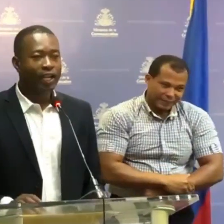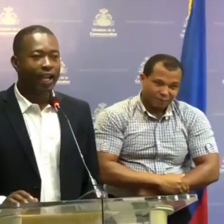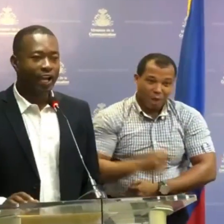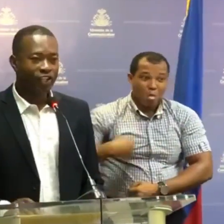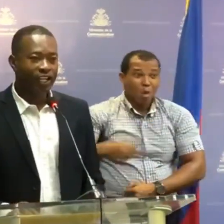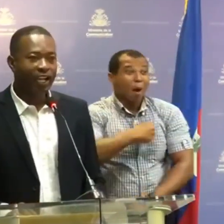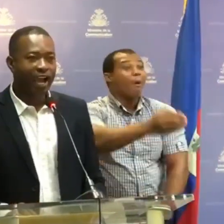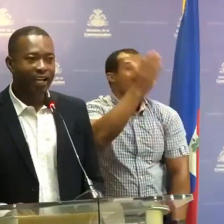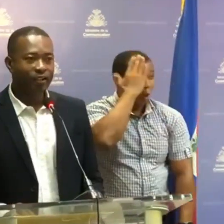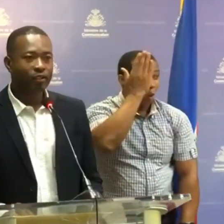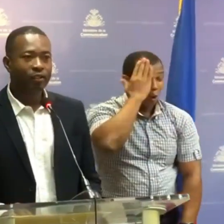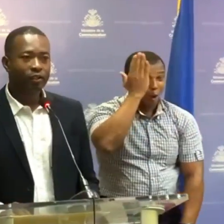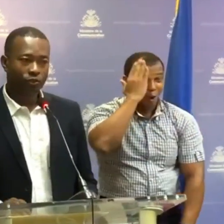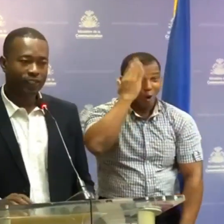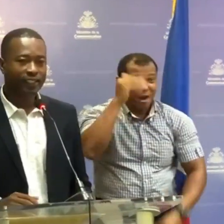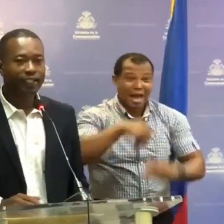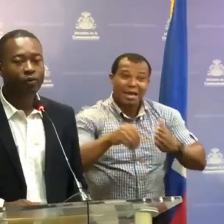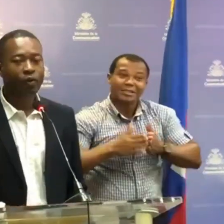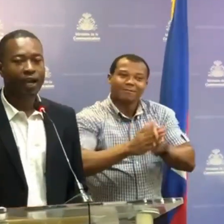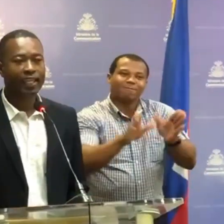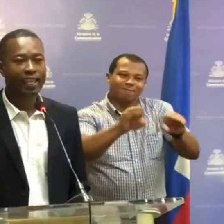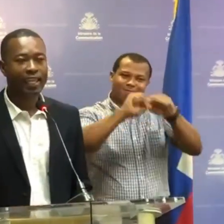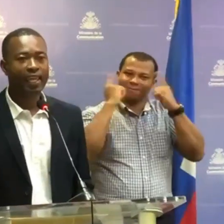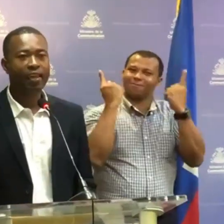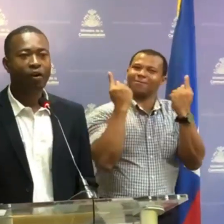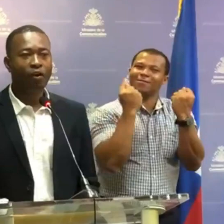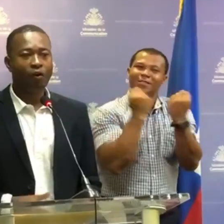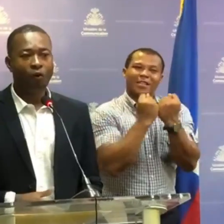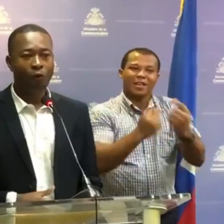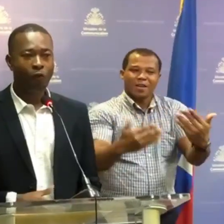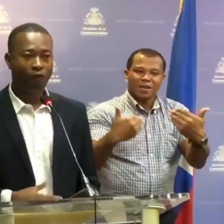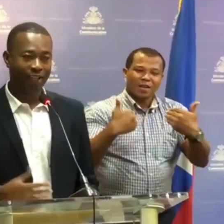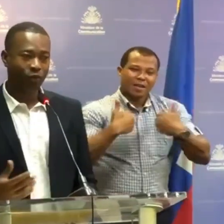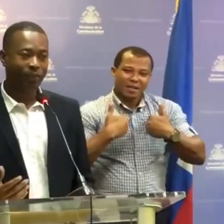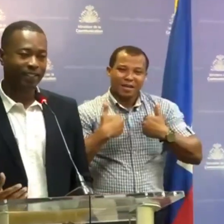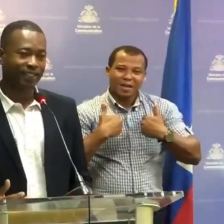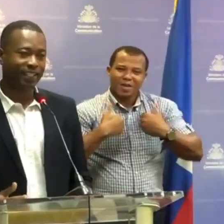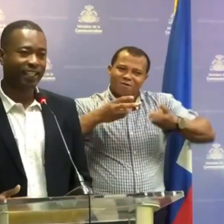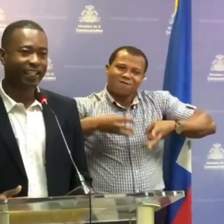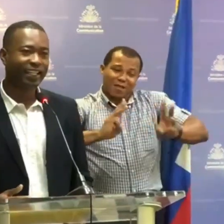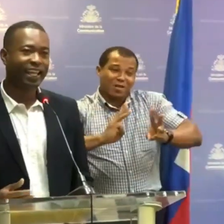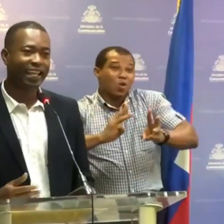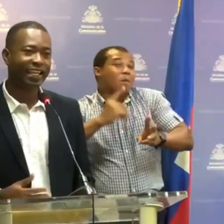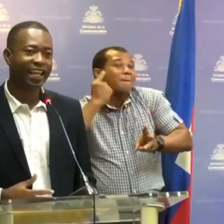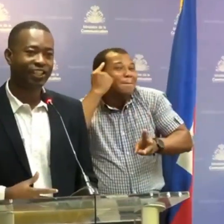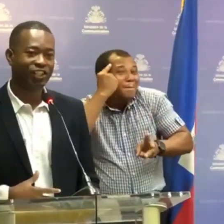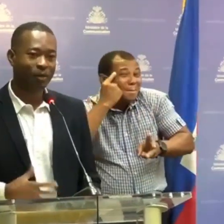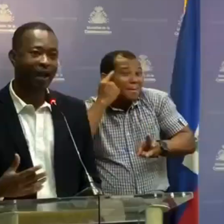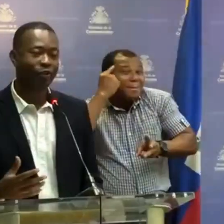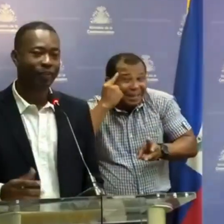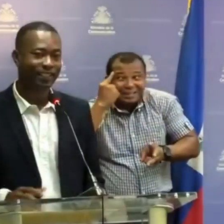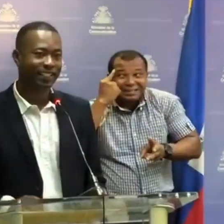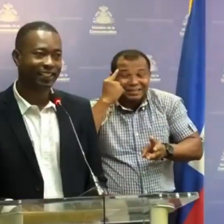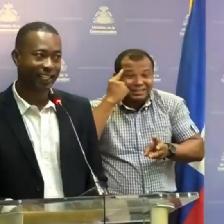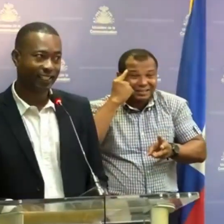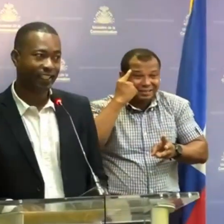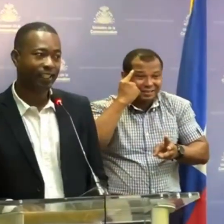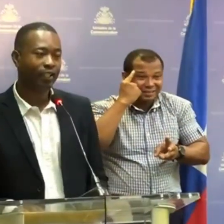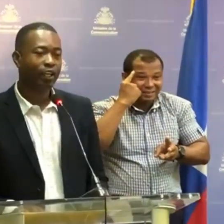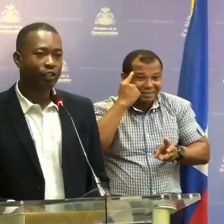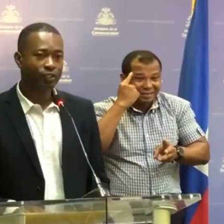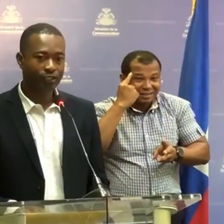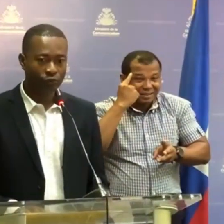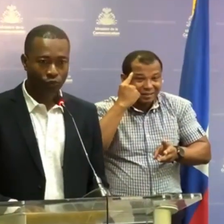Nous connaissons en général, société noire gagne une façon de penser. Nous gagne des schémas de pensée dans la